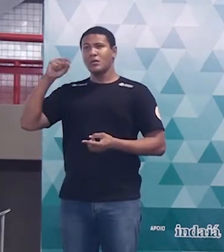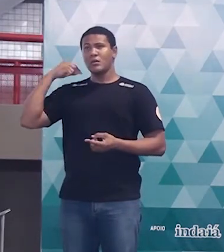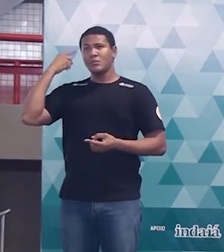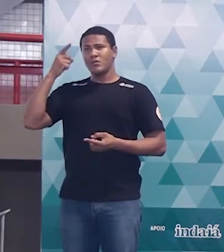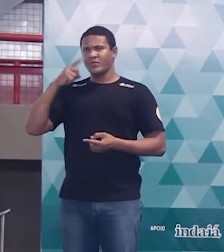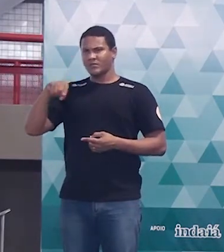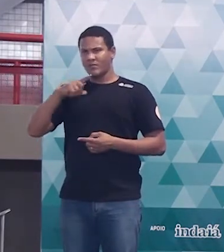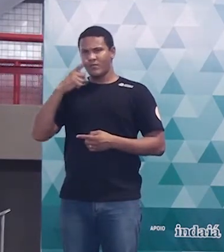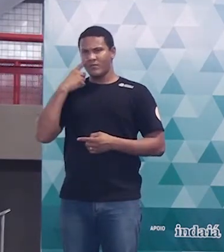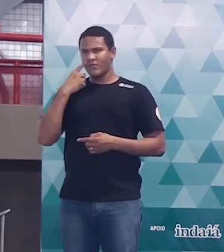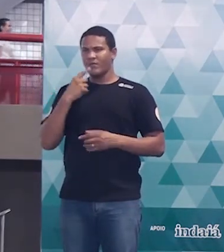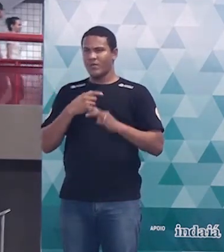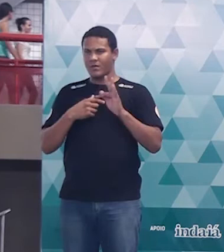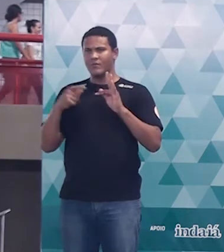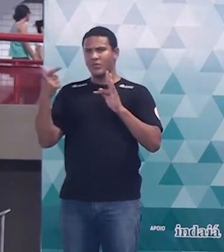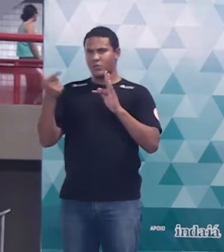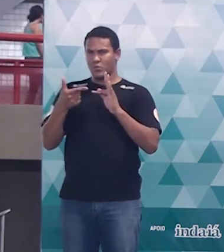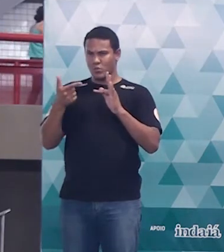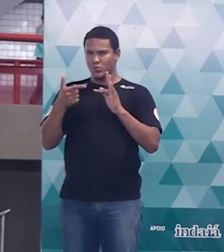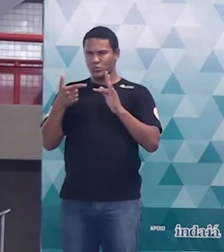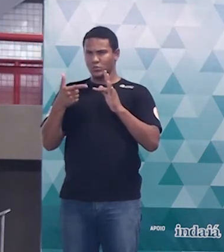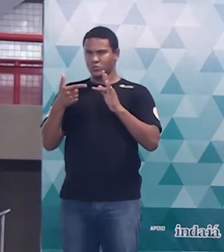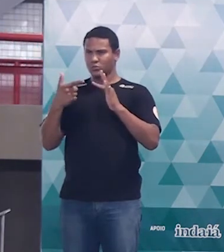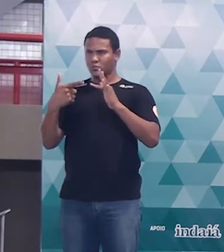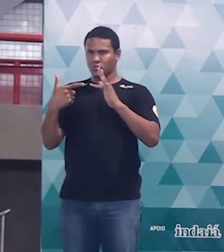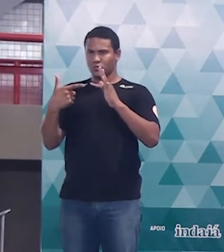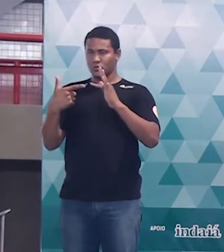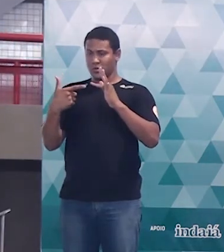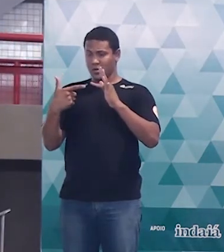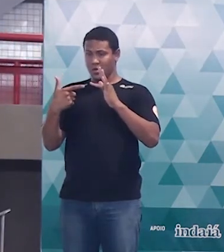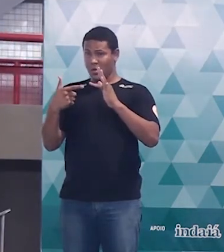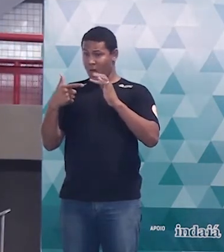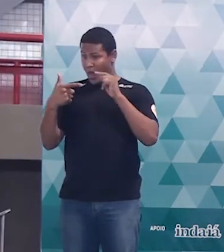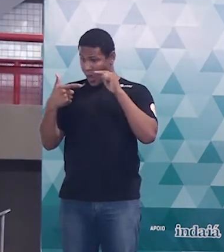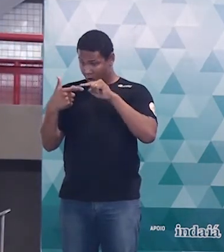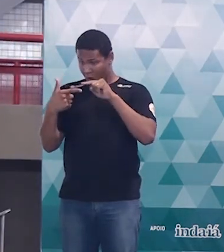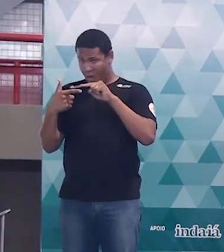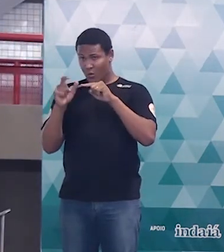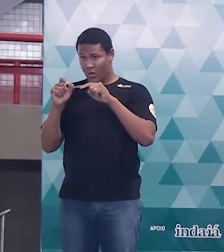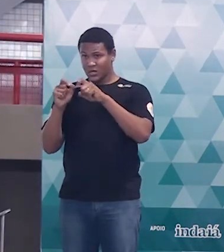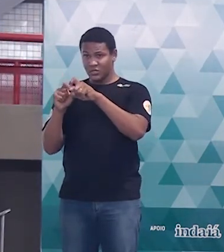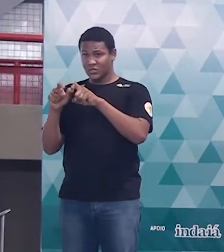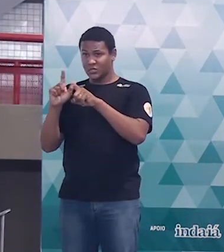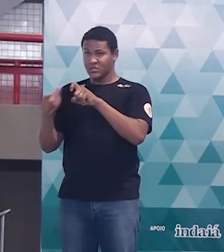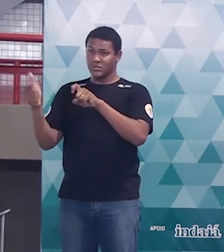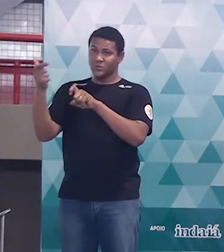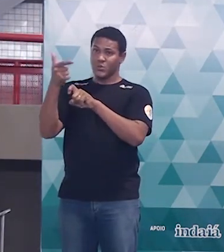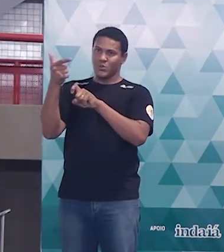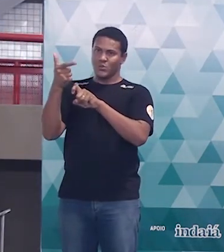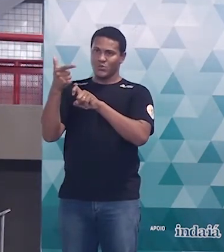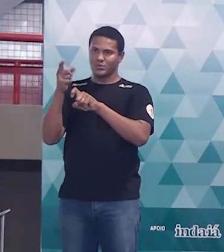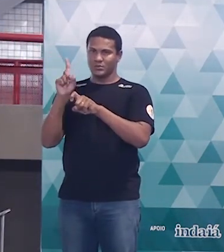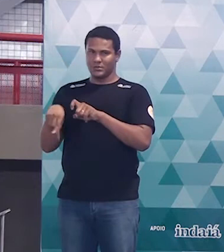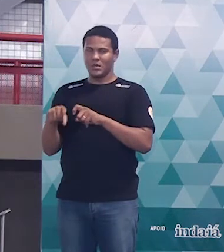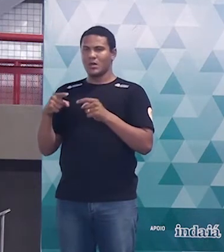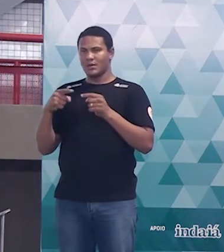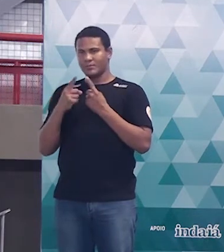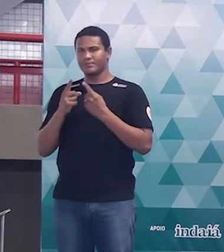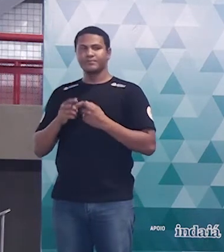função do segundo grau, onde o x vai ter como maior expoente quem? O 2.